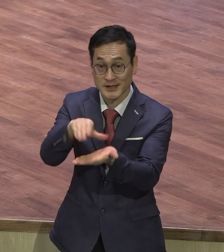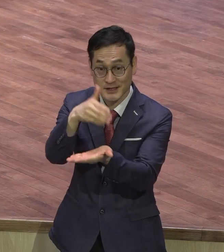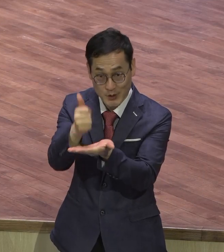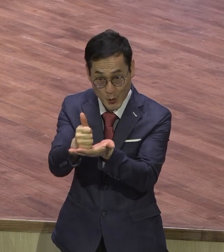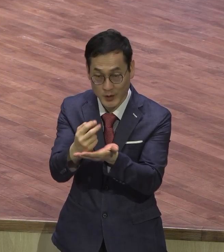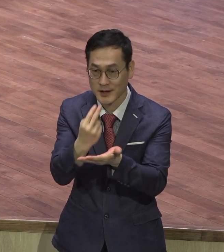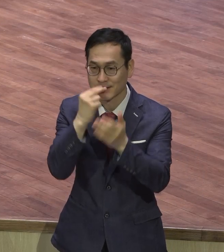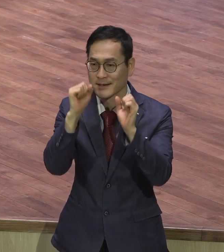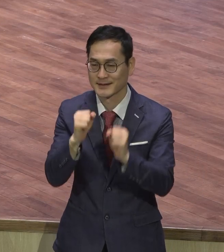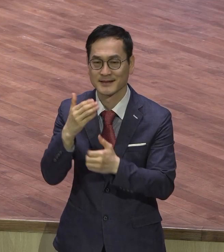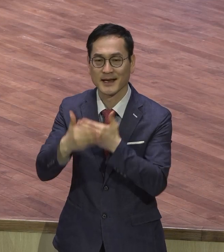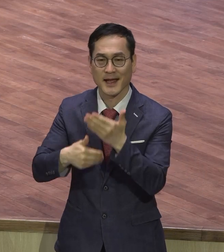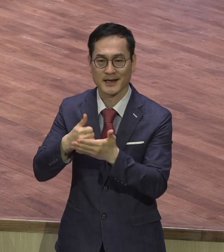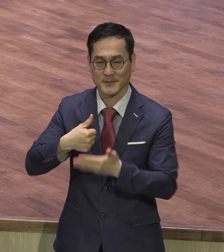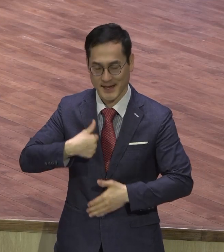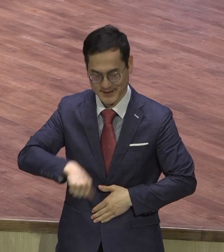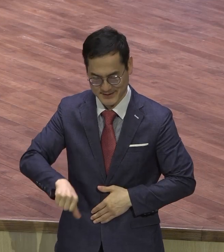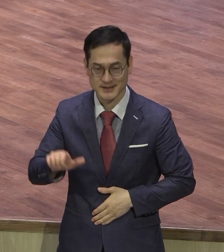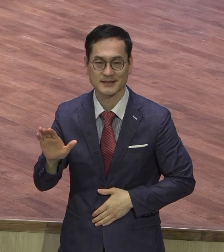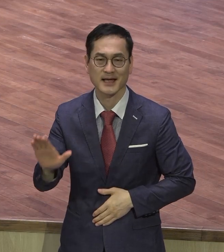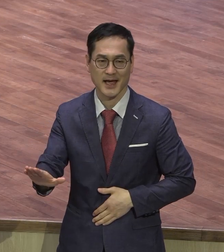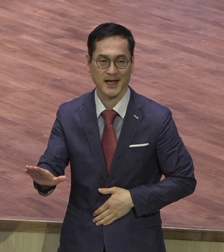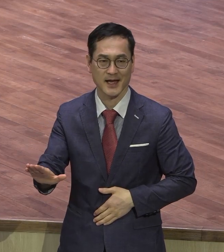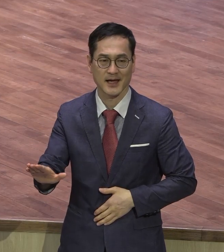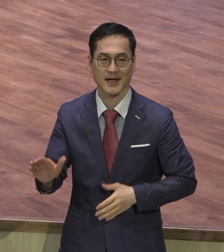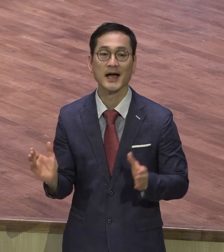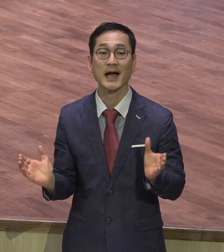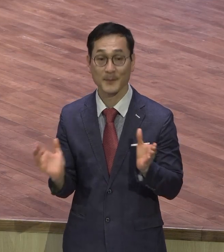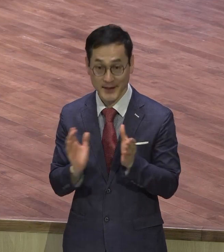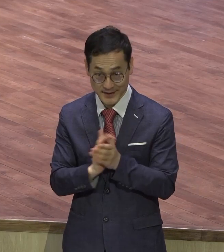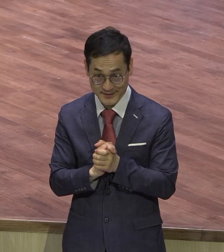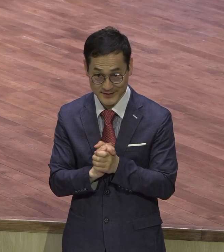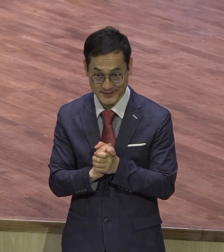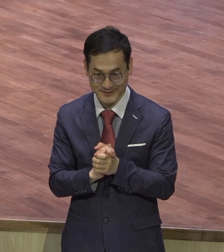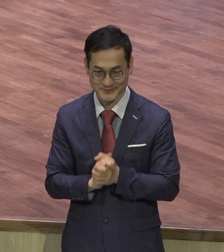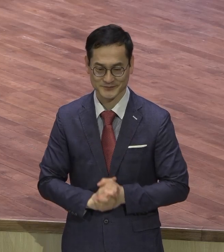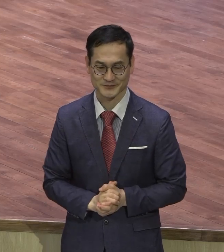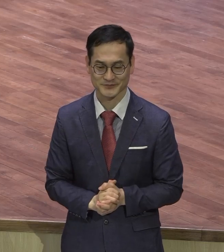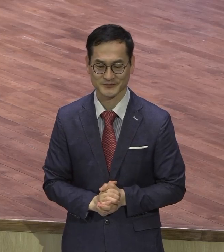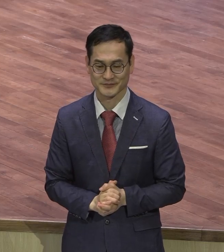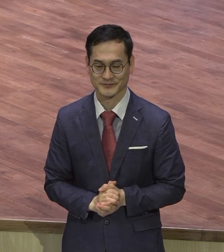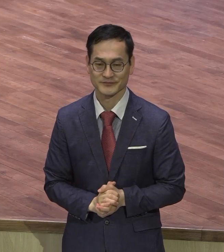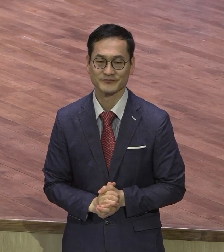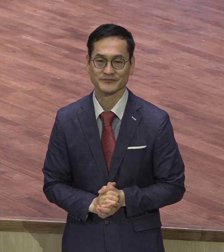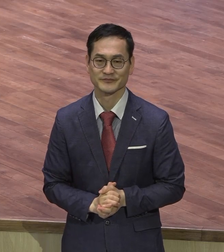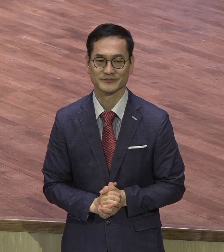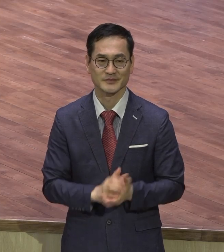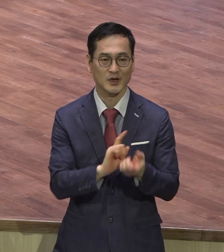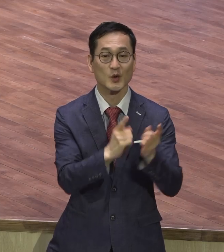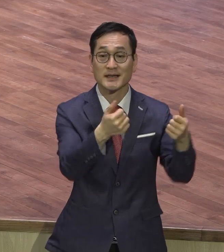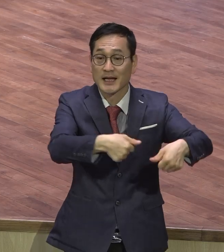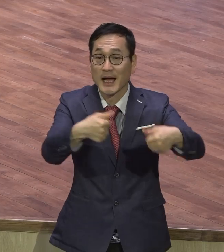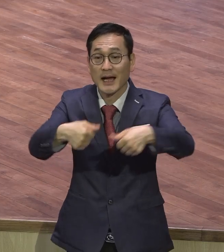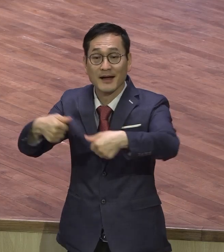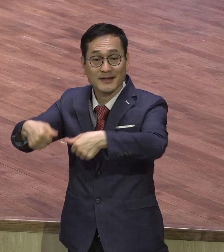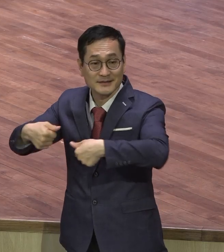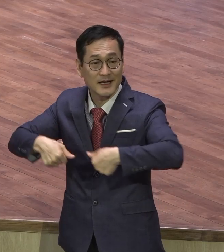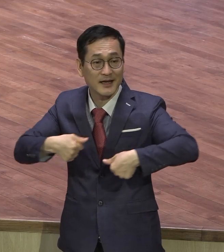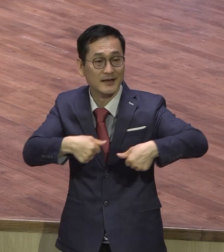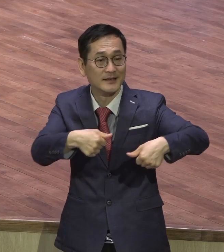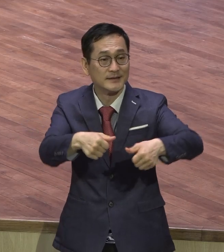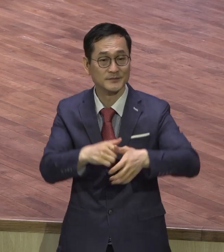그리스도시요 살아계신 하나님의 아들이십니다. 아멘. 우리 해외 성도들도 같이 서로 다 같이 인사합시다. 가족들